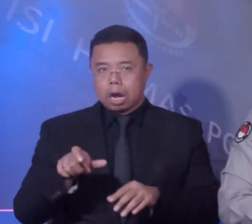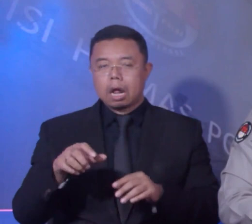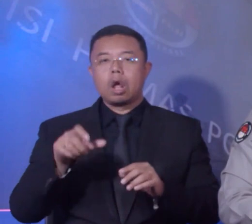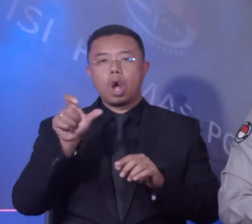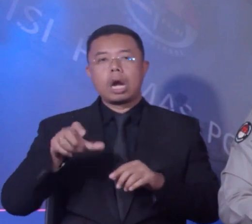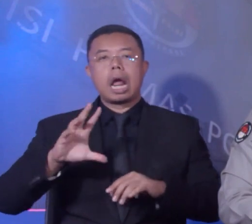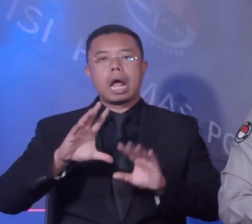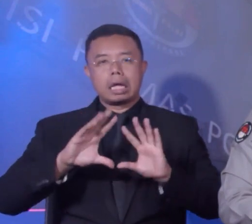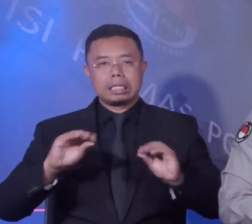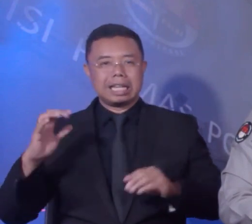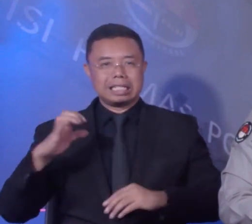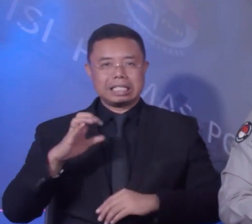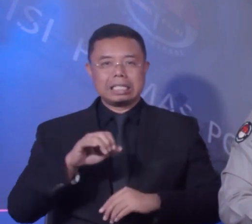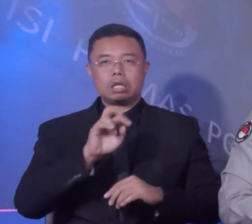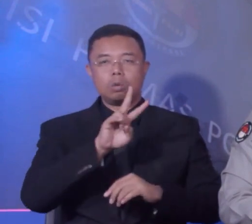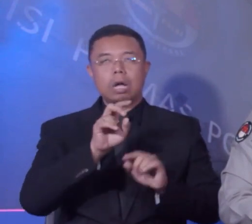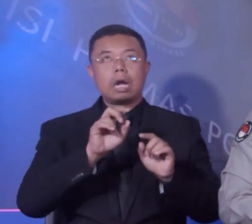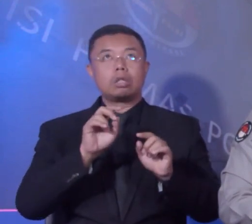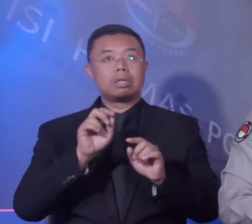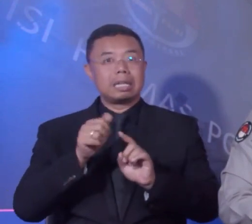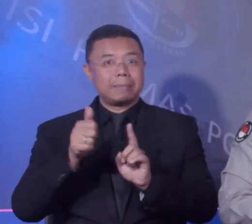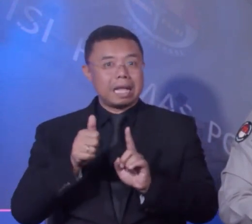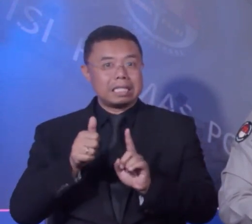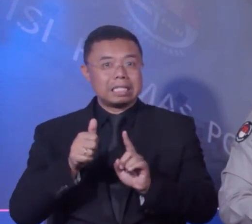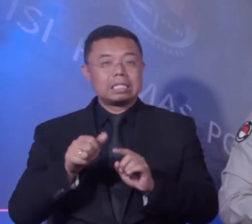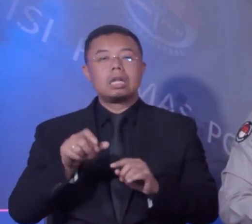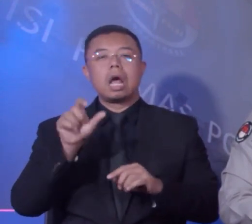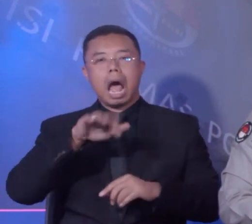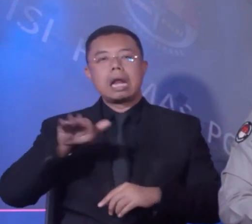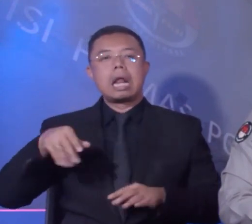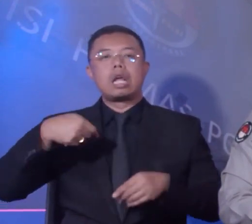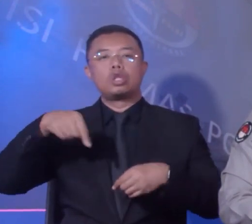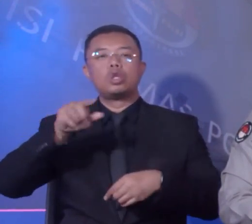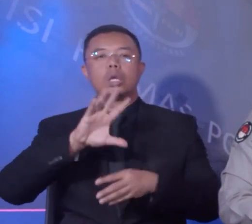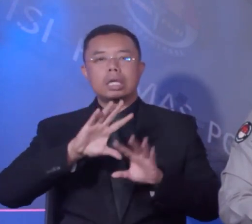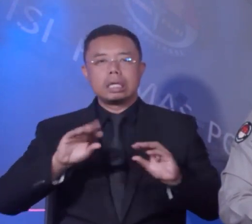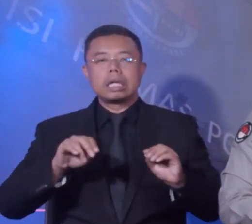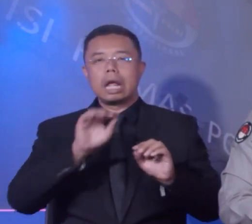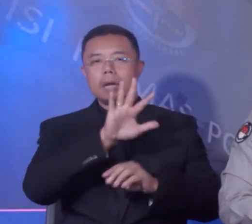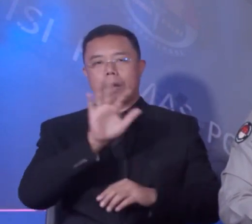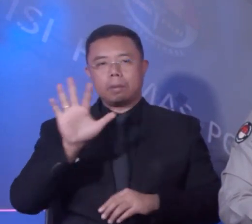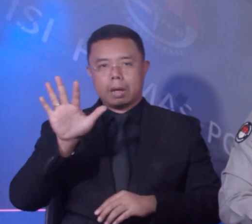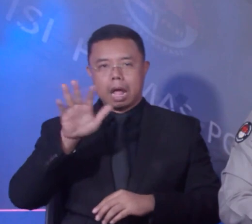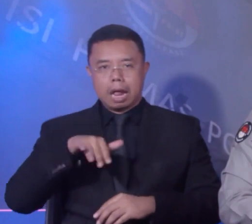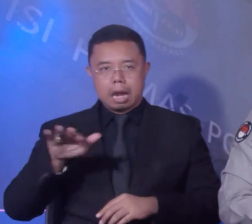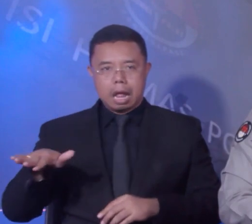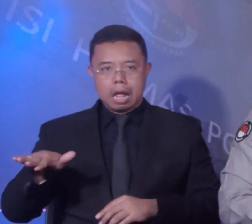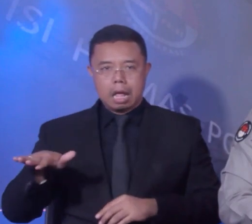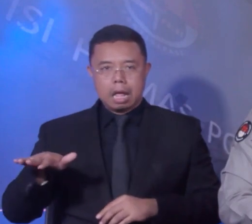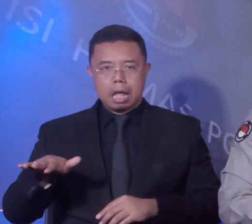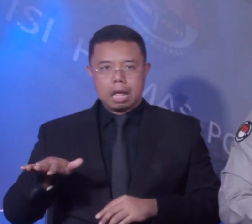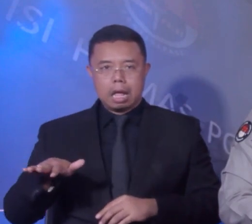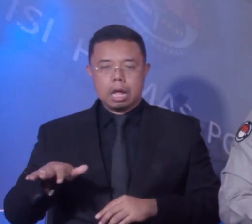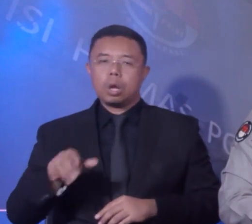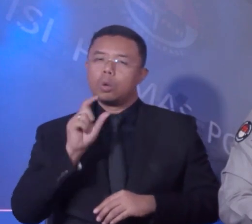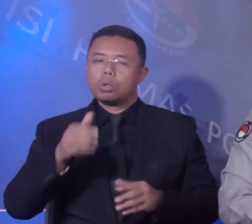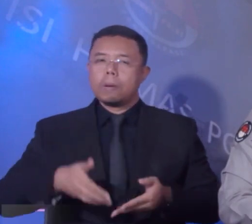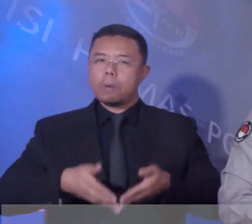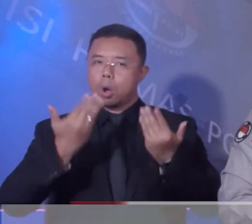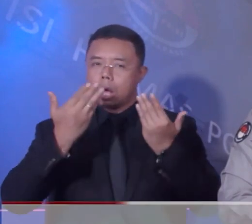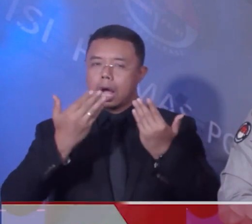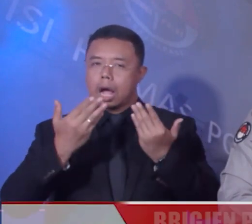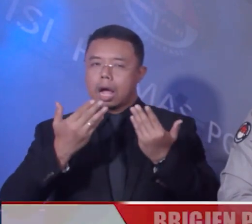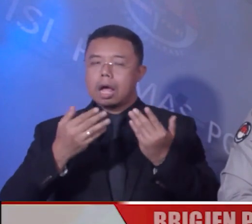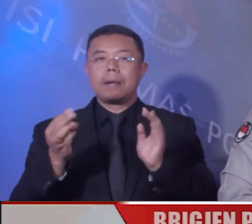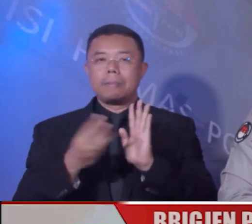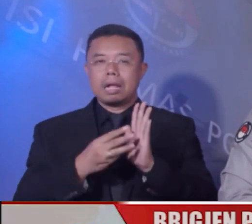PSK sebanyak 216 eksploitasi anak sebanyak 55 bahwa pengungkapan